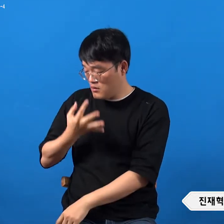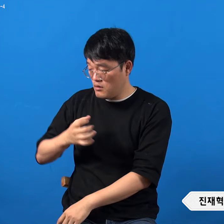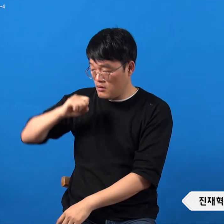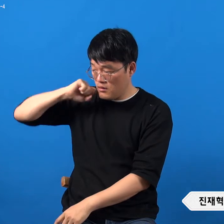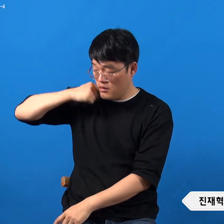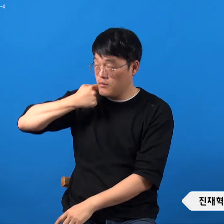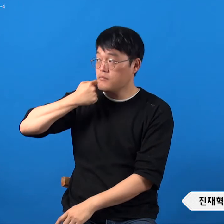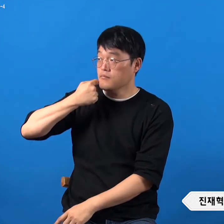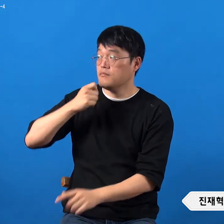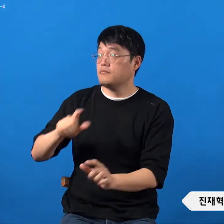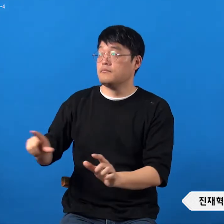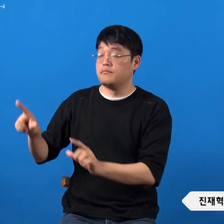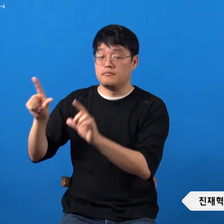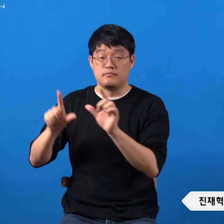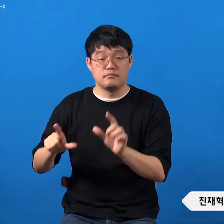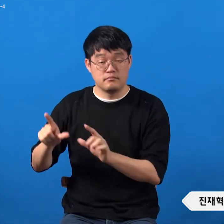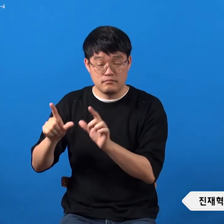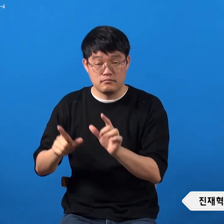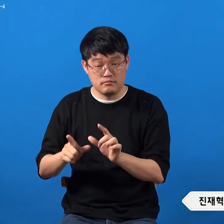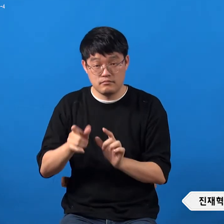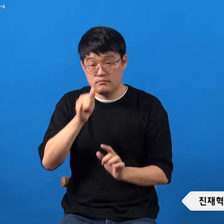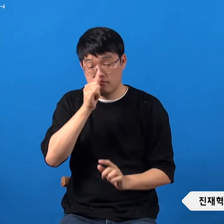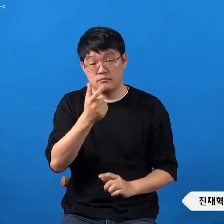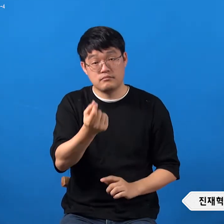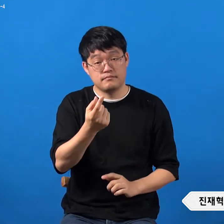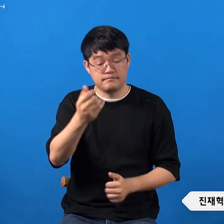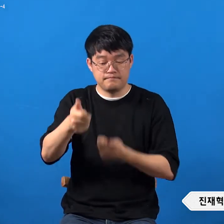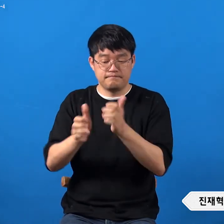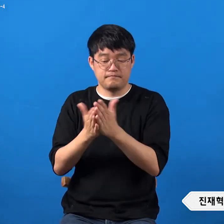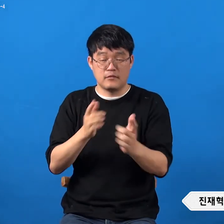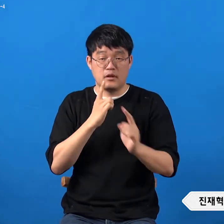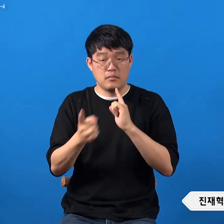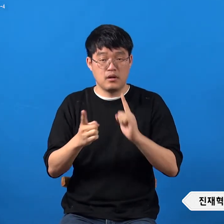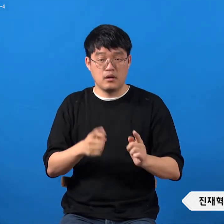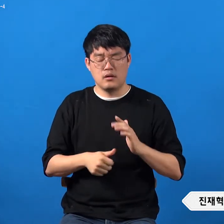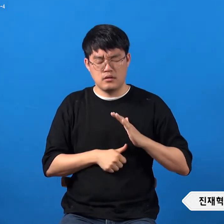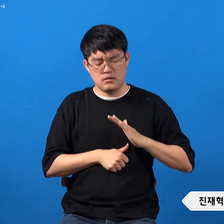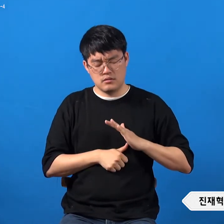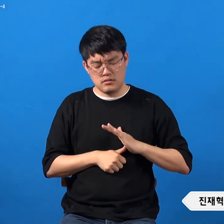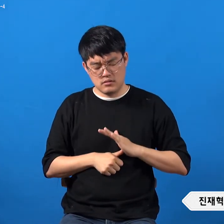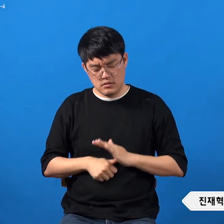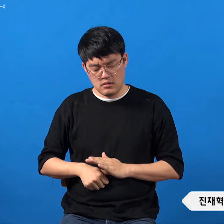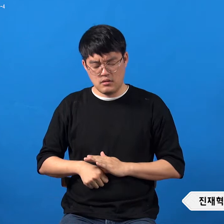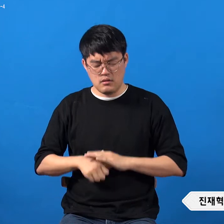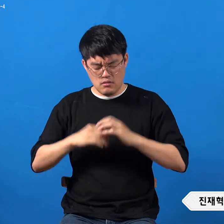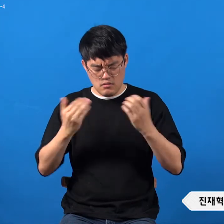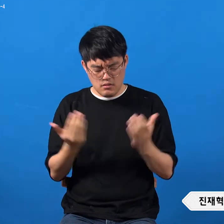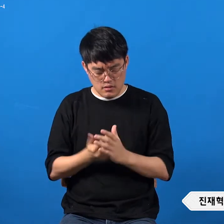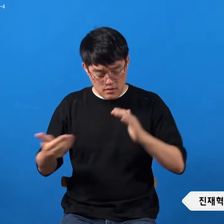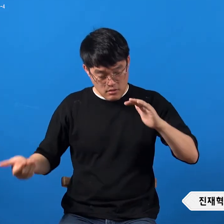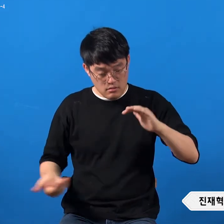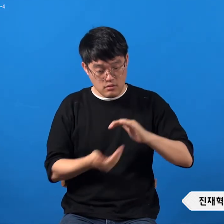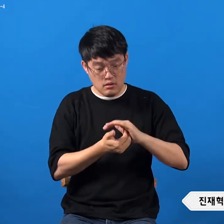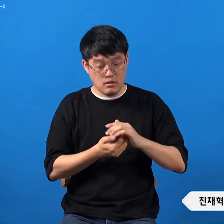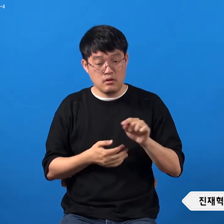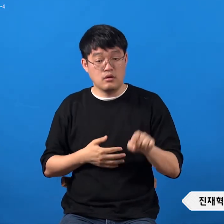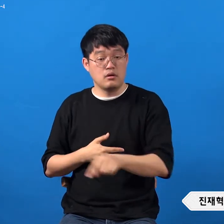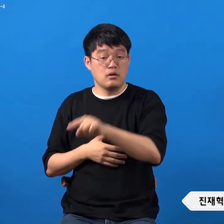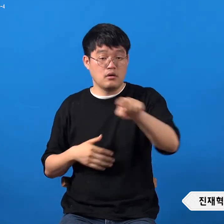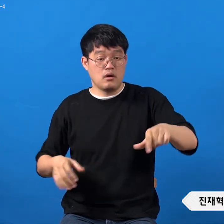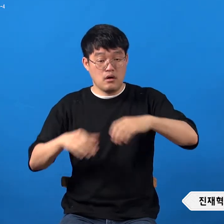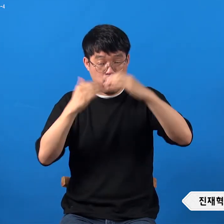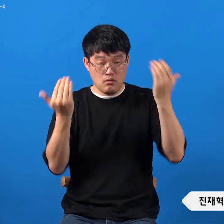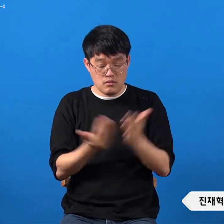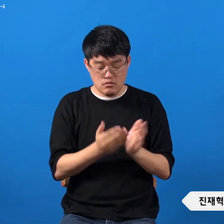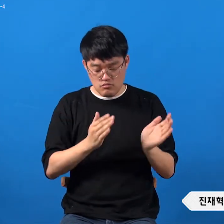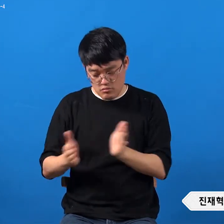어렵게 하는 가운데 있습니까? 성경은 말씀합니다. 인내를 온전히 이루라. 이는 너희로 온전하고 구비하여